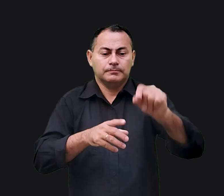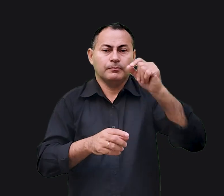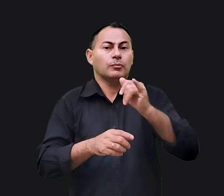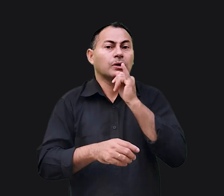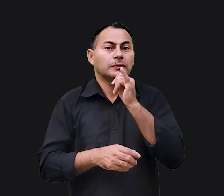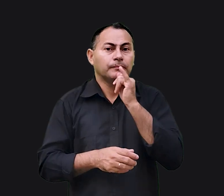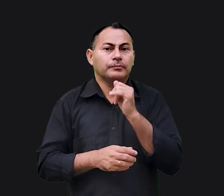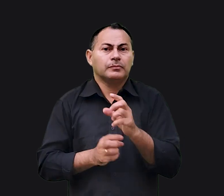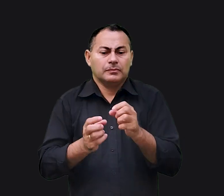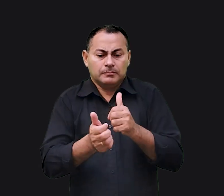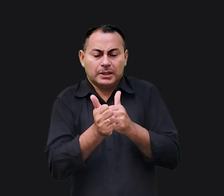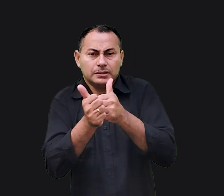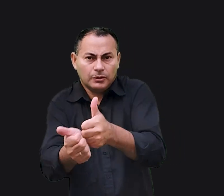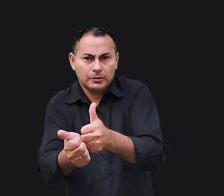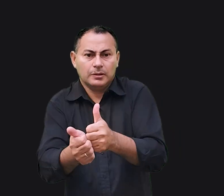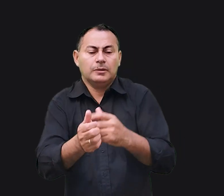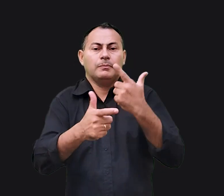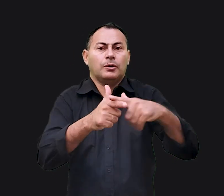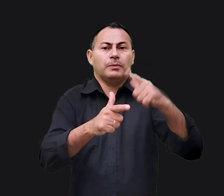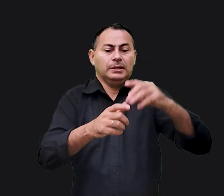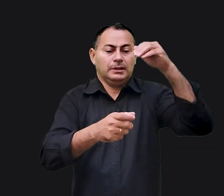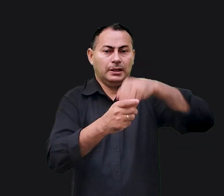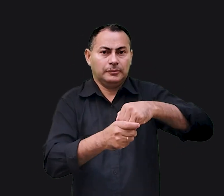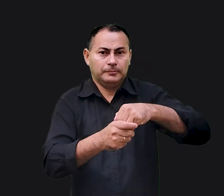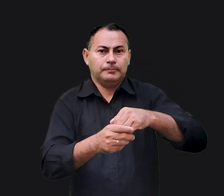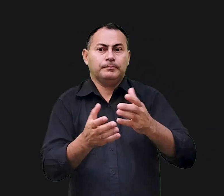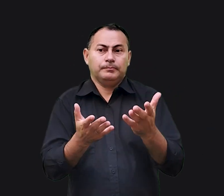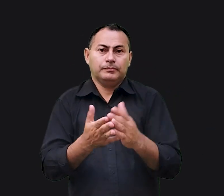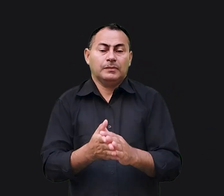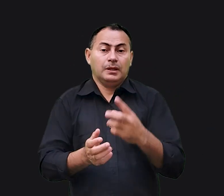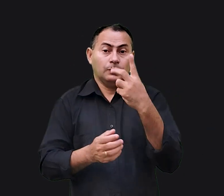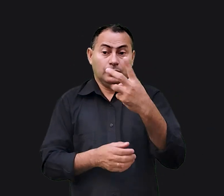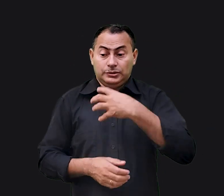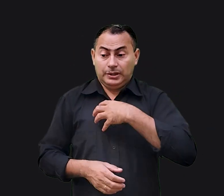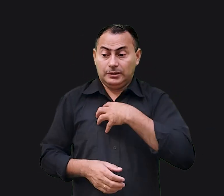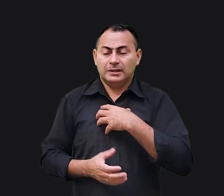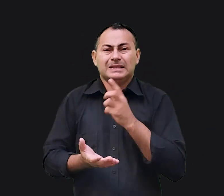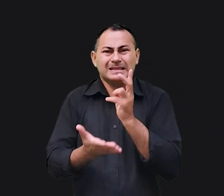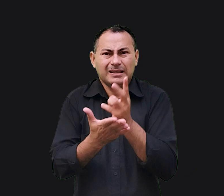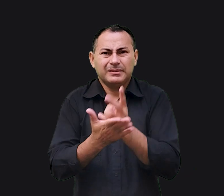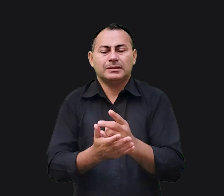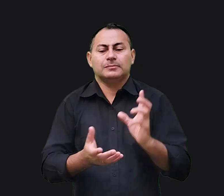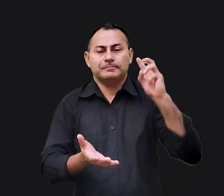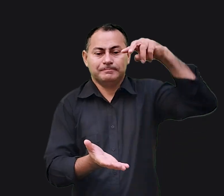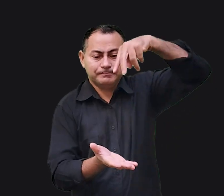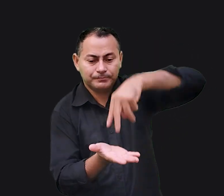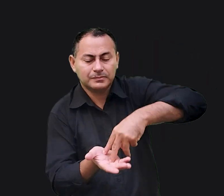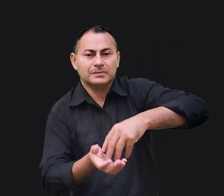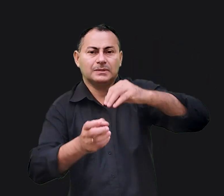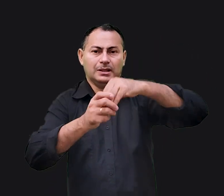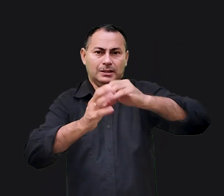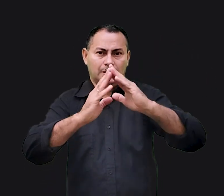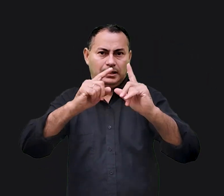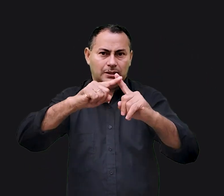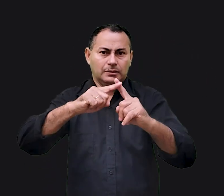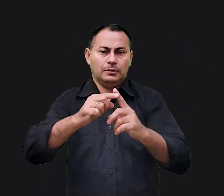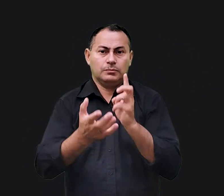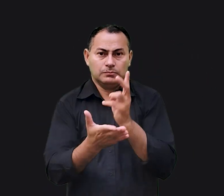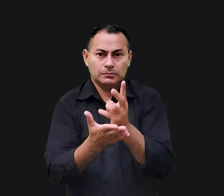exemplo, perseguições e problemas internos. Esses 2 padrões sempre estiveram presentes na igreja. Costumamos dizer que o